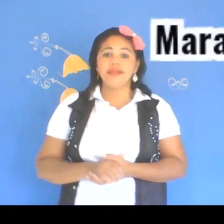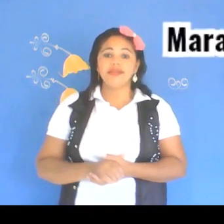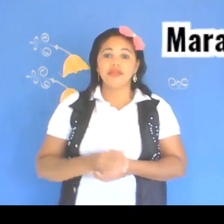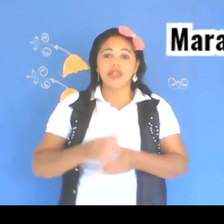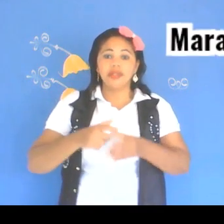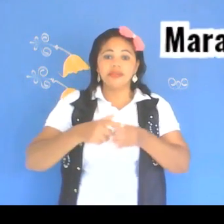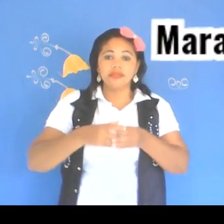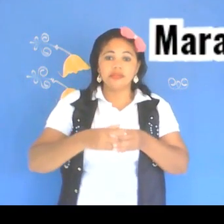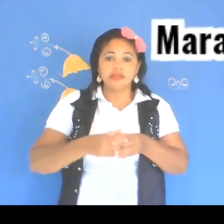ó,